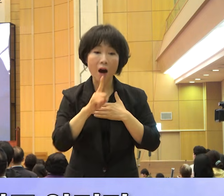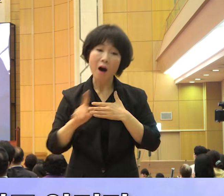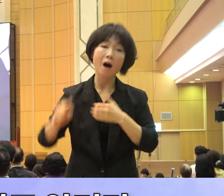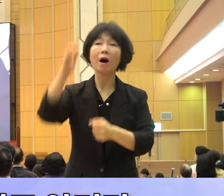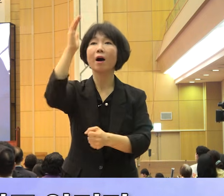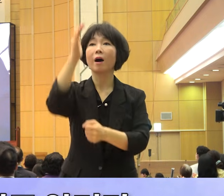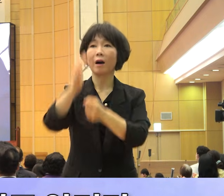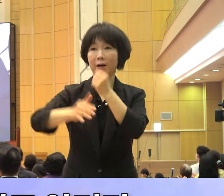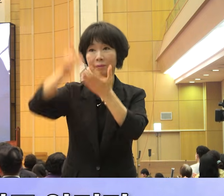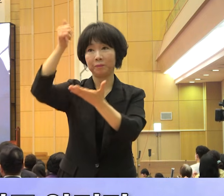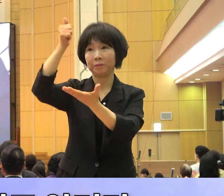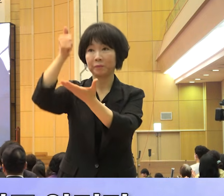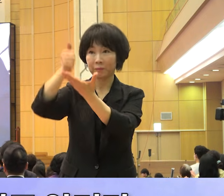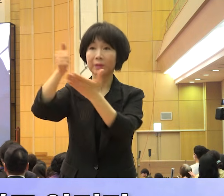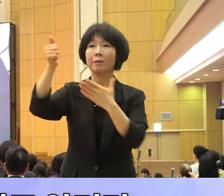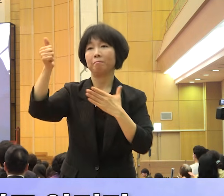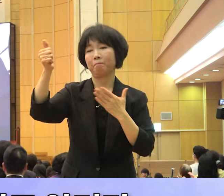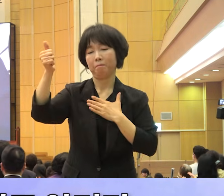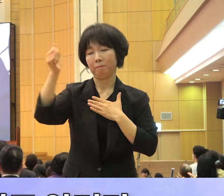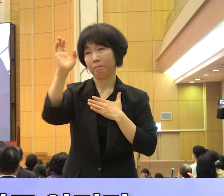강건하리라.